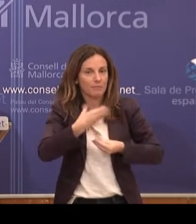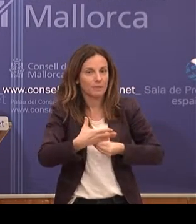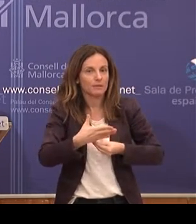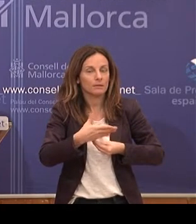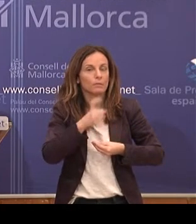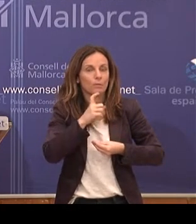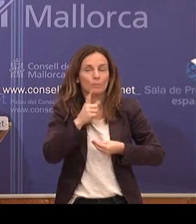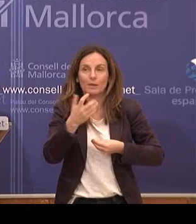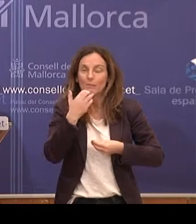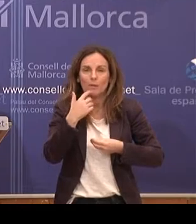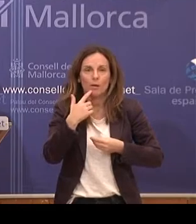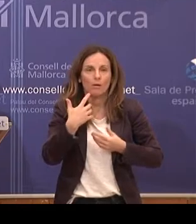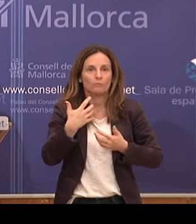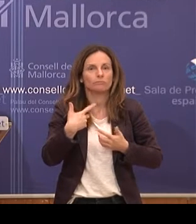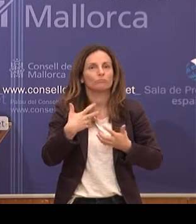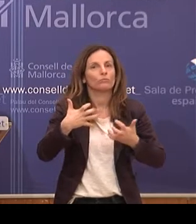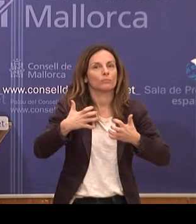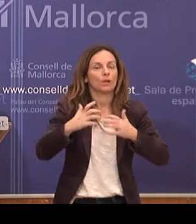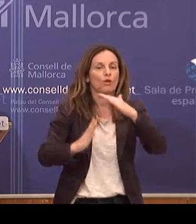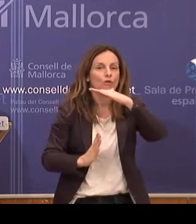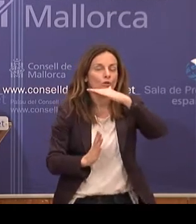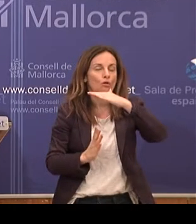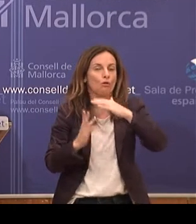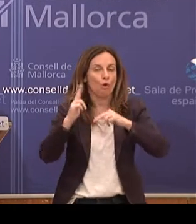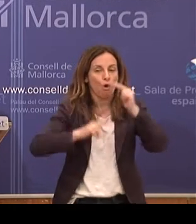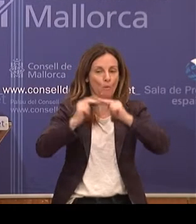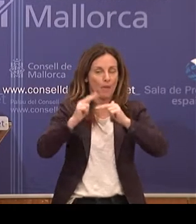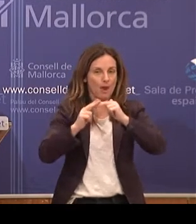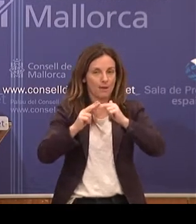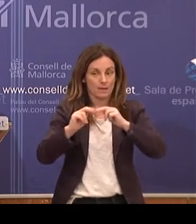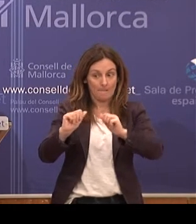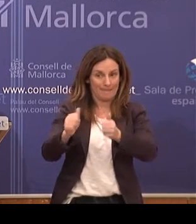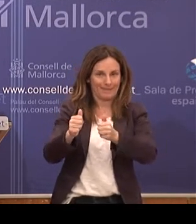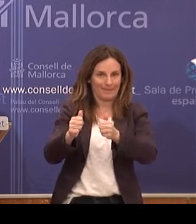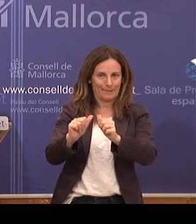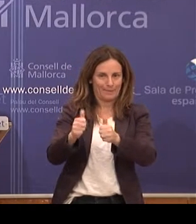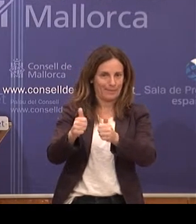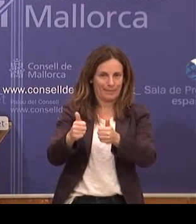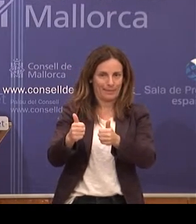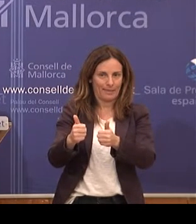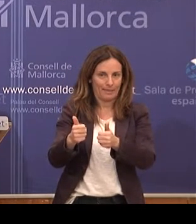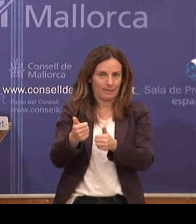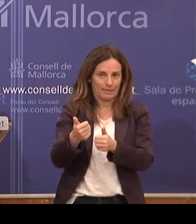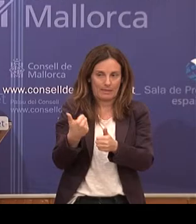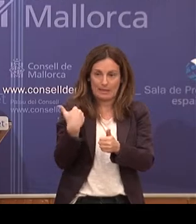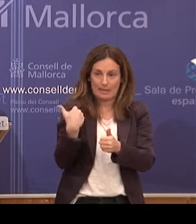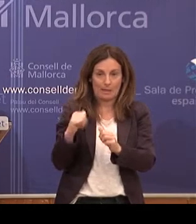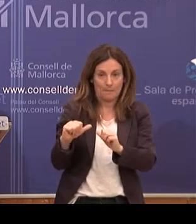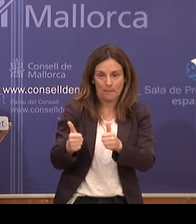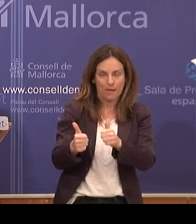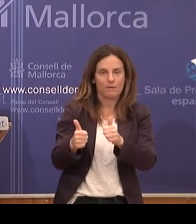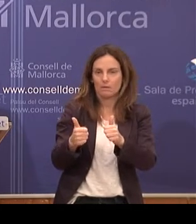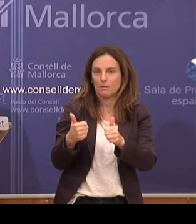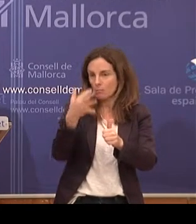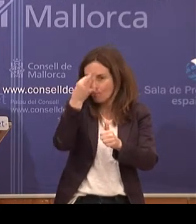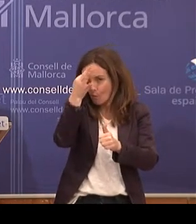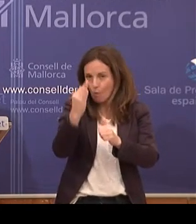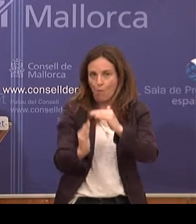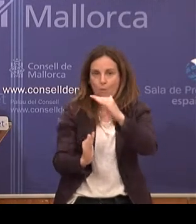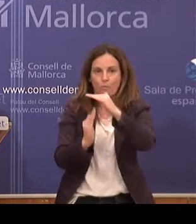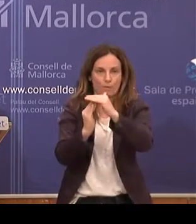més tasca d'inspecció perquè quan se tramita un expedient els inspectors d'obres han d'anar a comprovar si s'han fent més obres, si s'ha